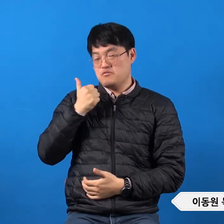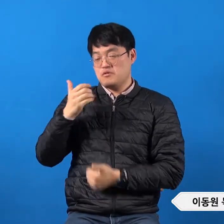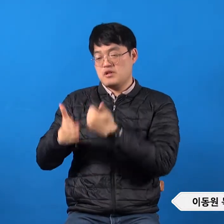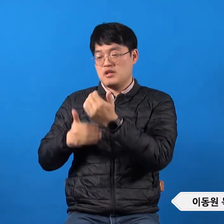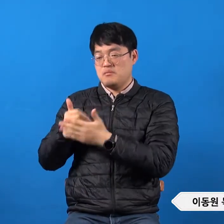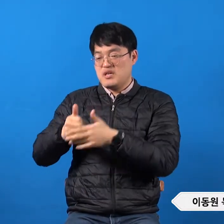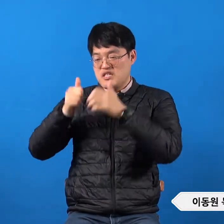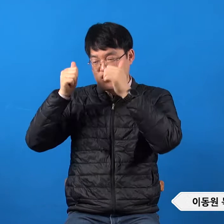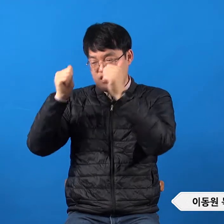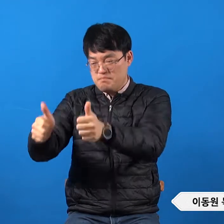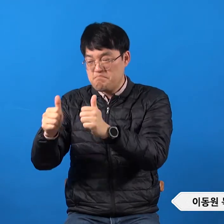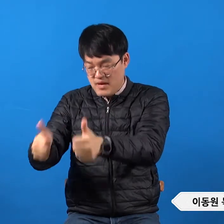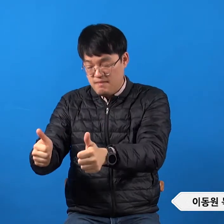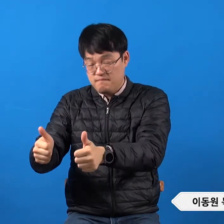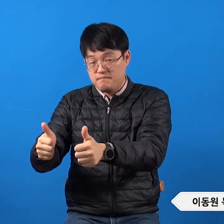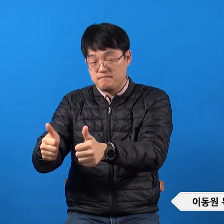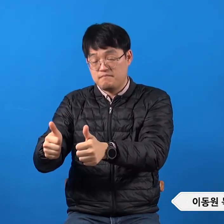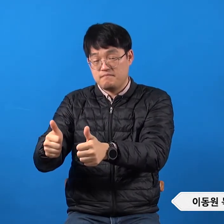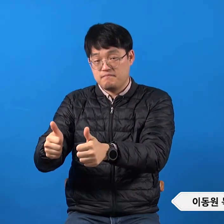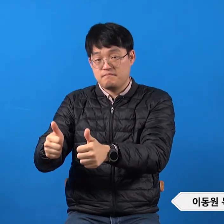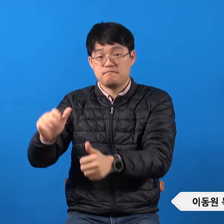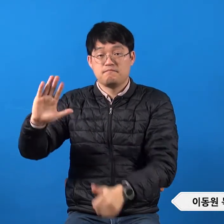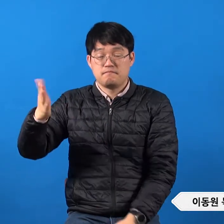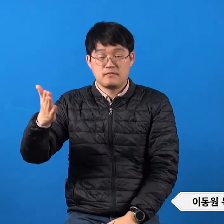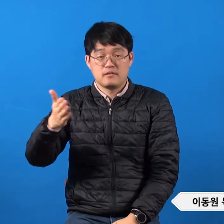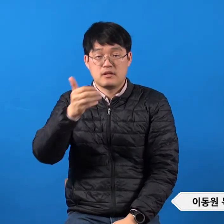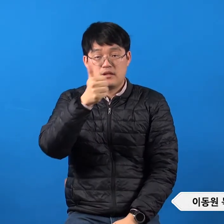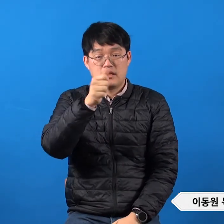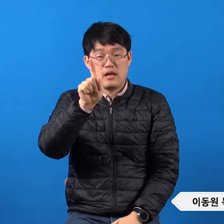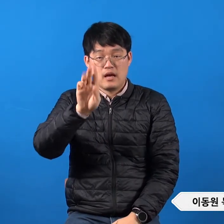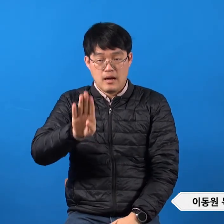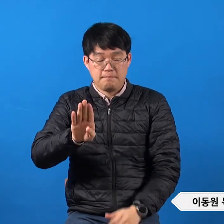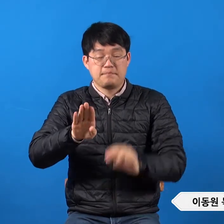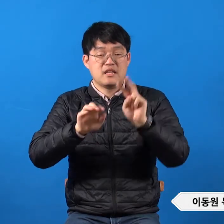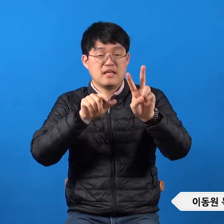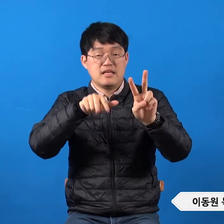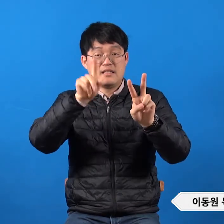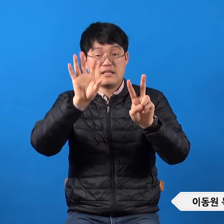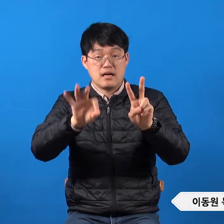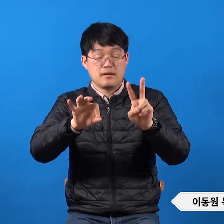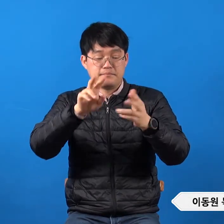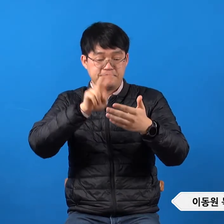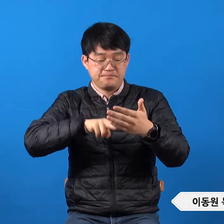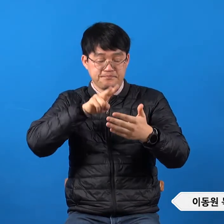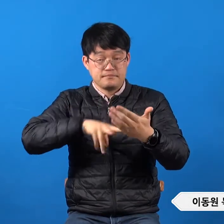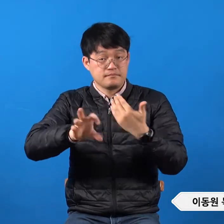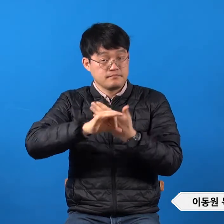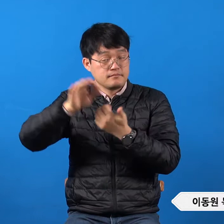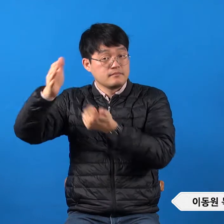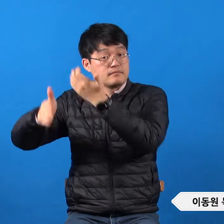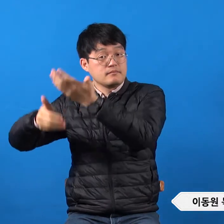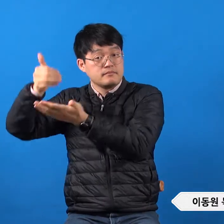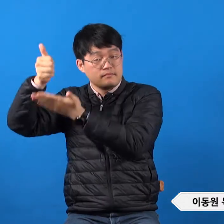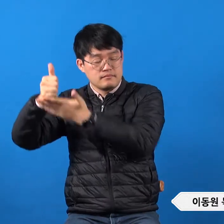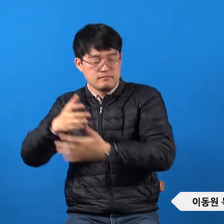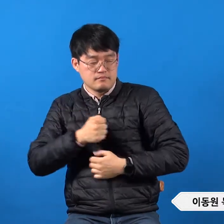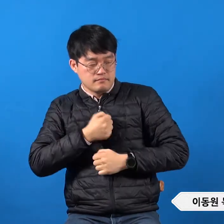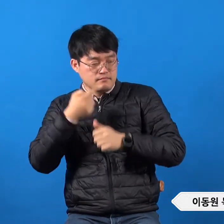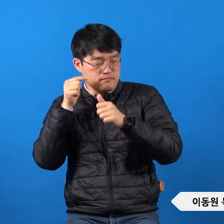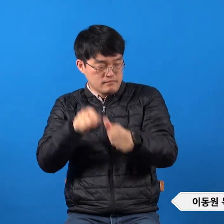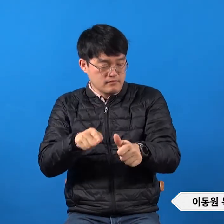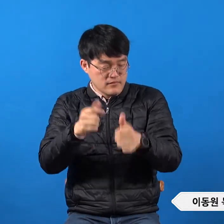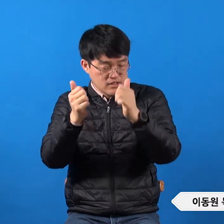진노는 하나님의 심판을 가져오는 것입니다. 하박국 2장에 보시면 이 하나님이